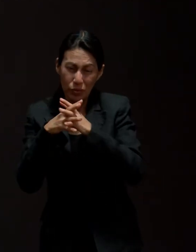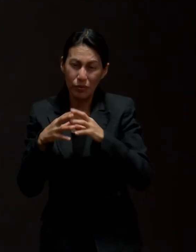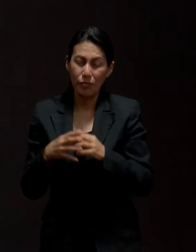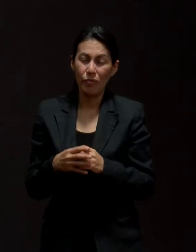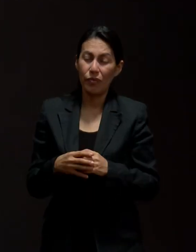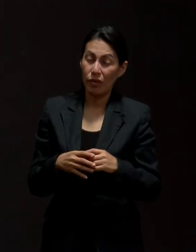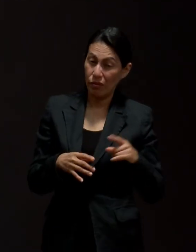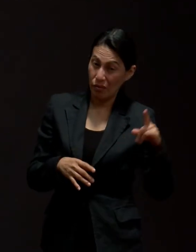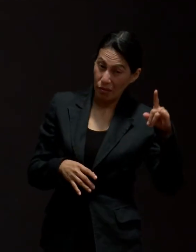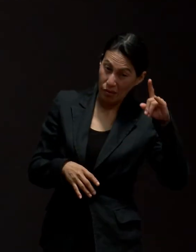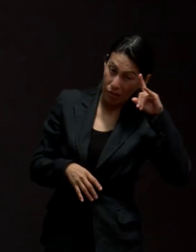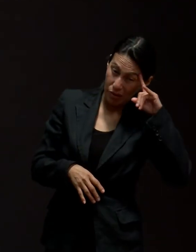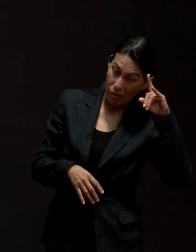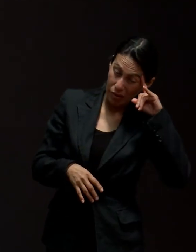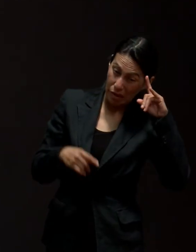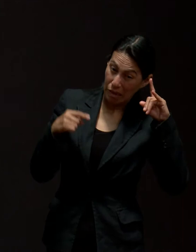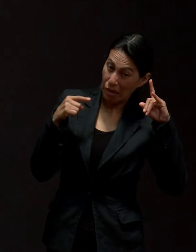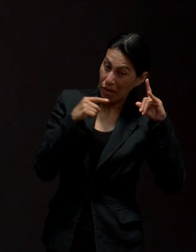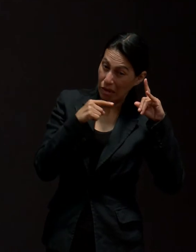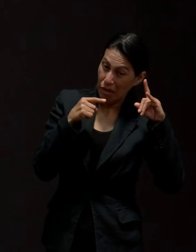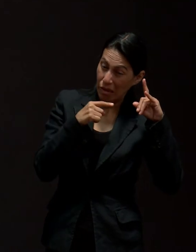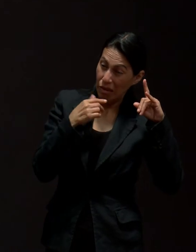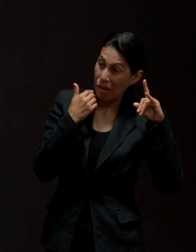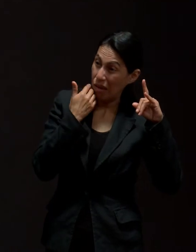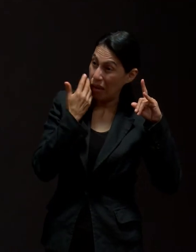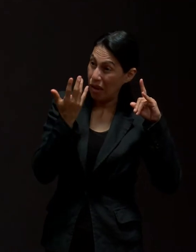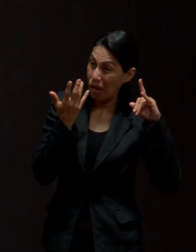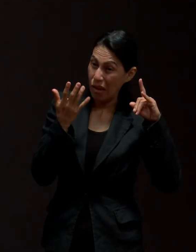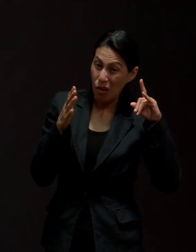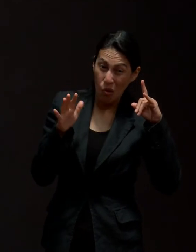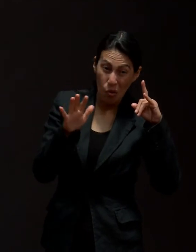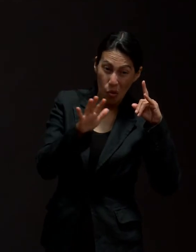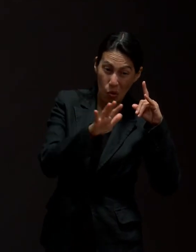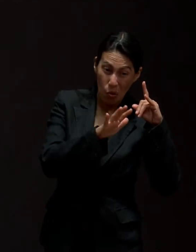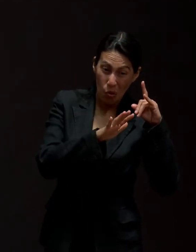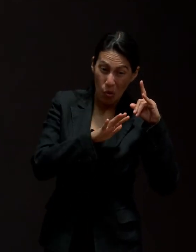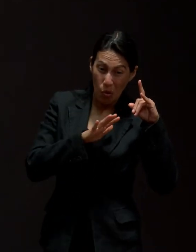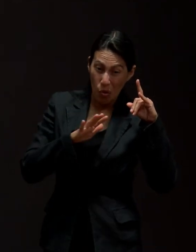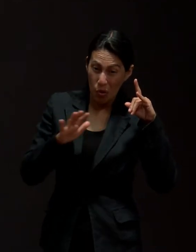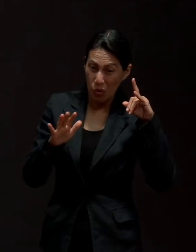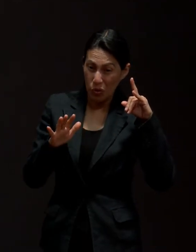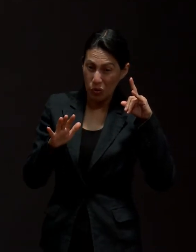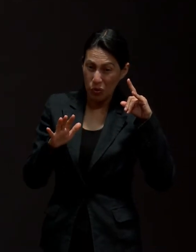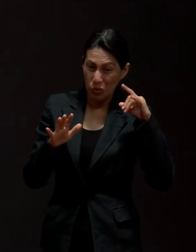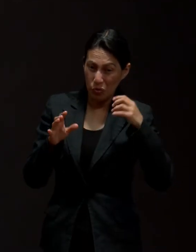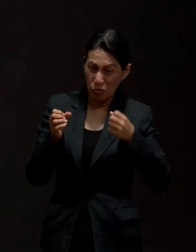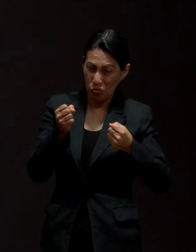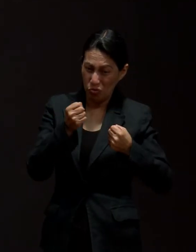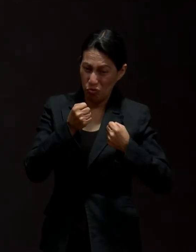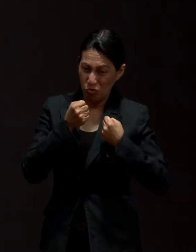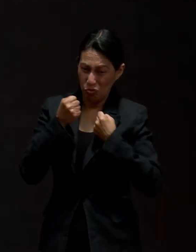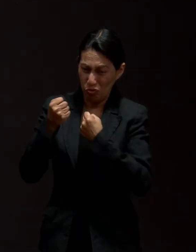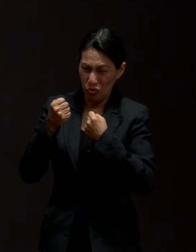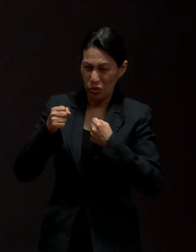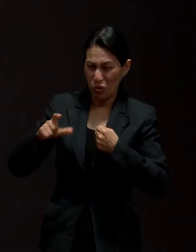Absolutamente. Llegará el momento en que Satanás se las arreglará para